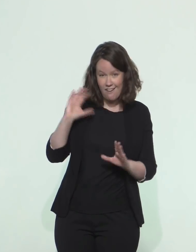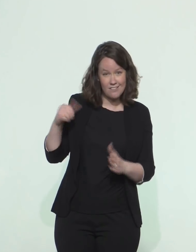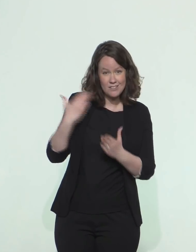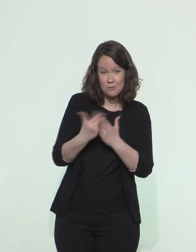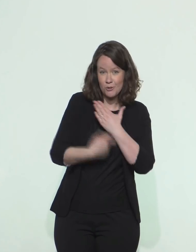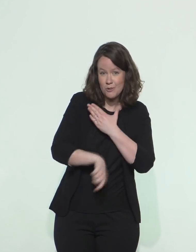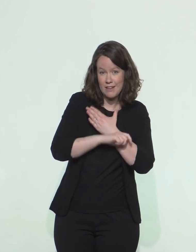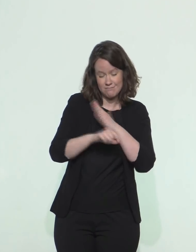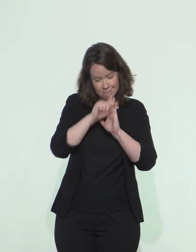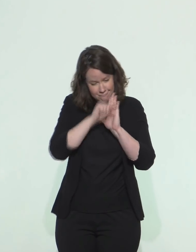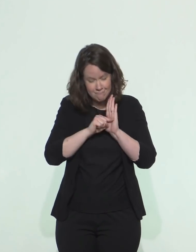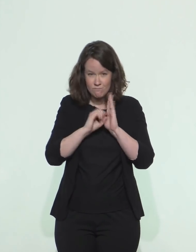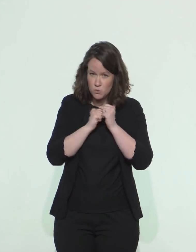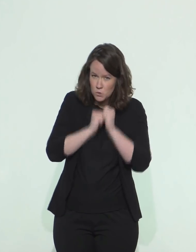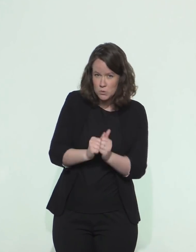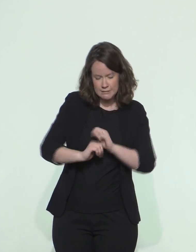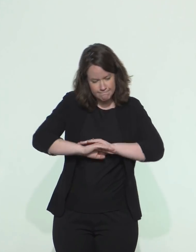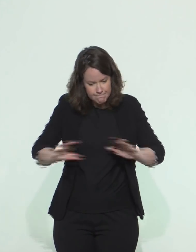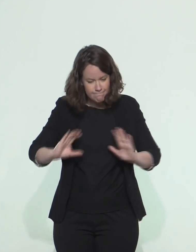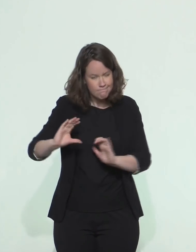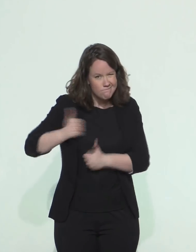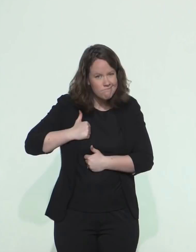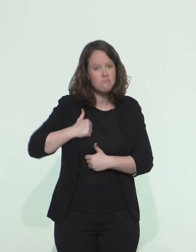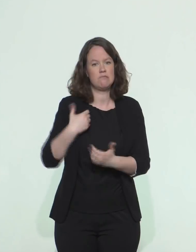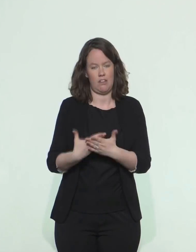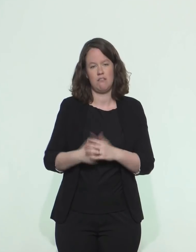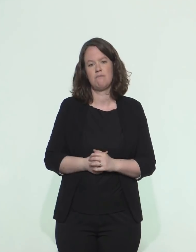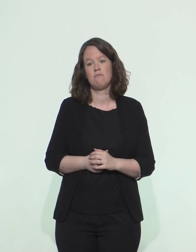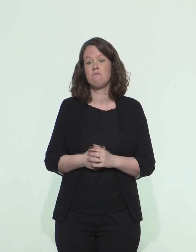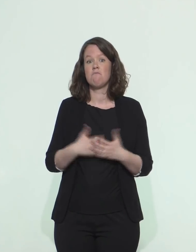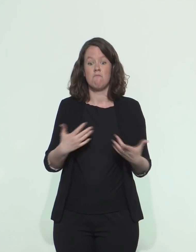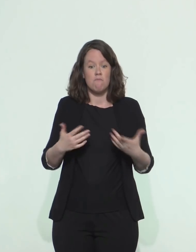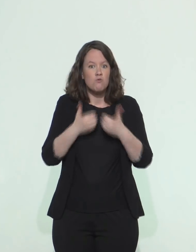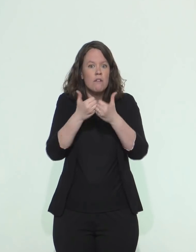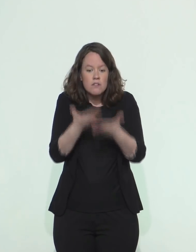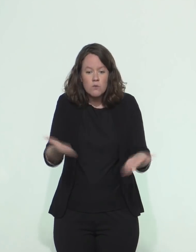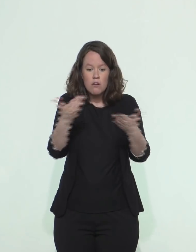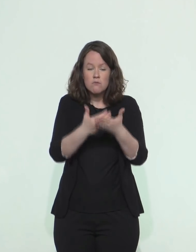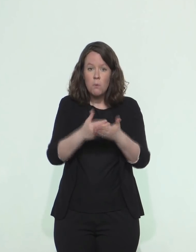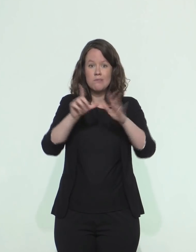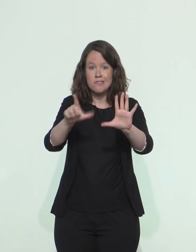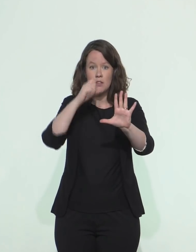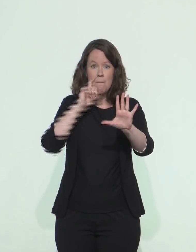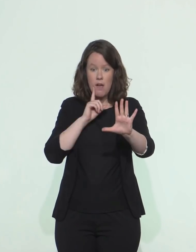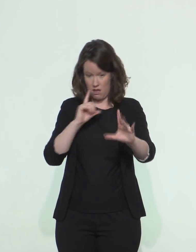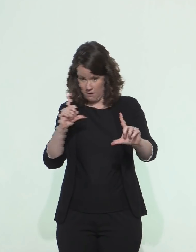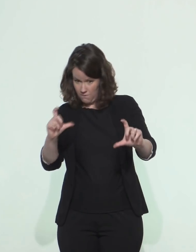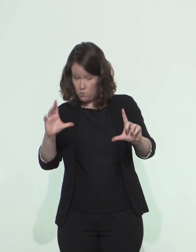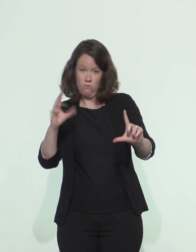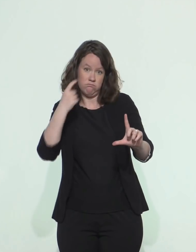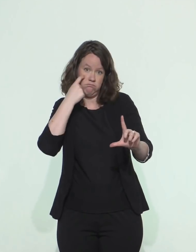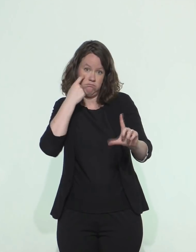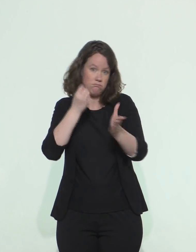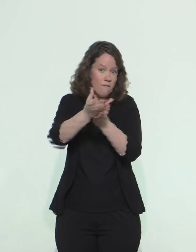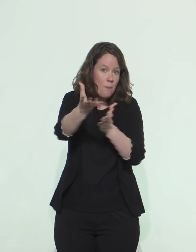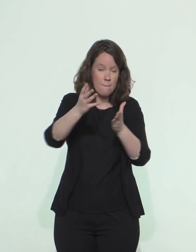plusieurs semaines. Et puis nous adapterons là encore nos réponses, nos moyens, effectivement, avec toutes les mesures barrières, et